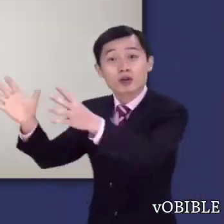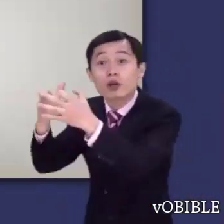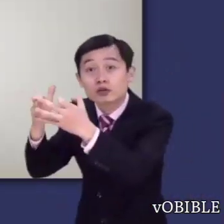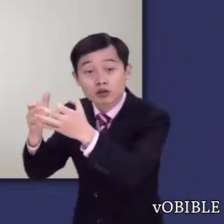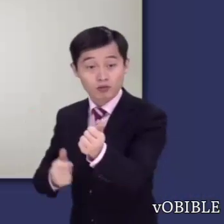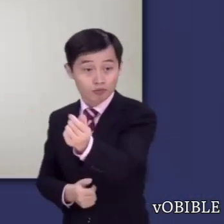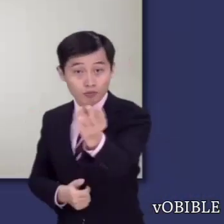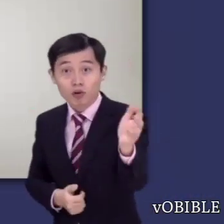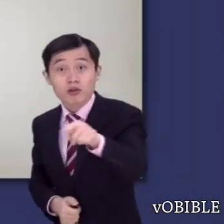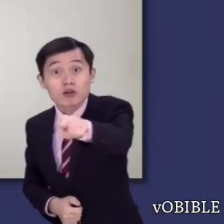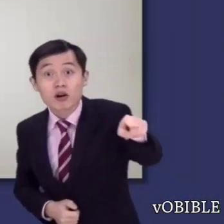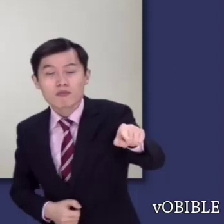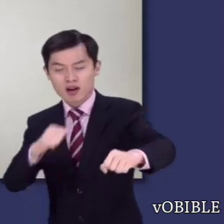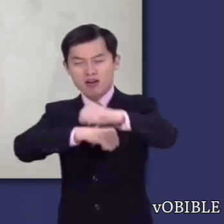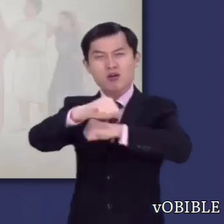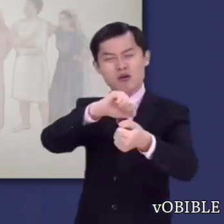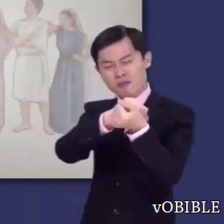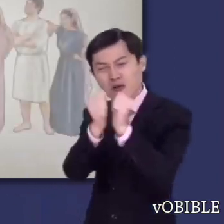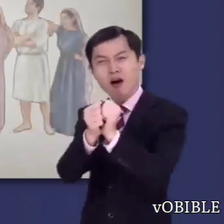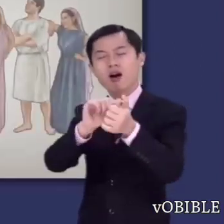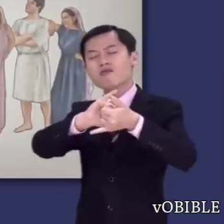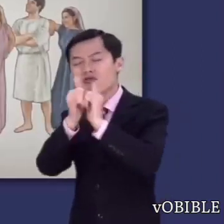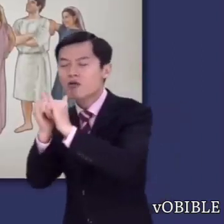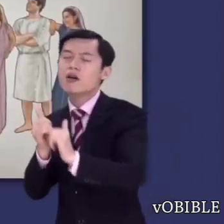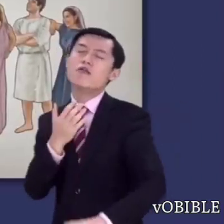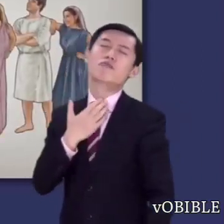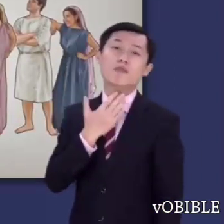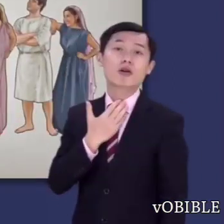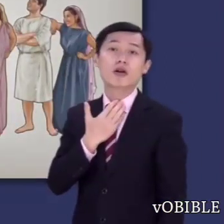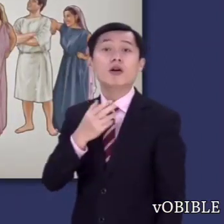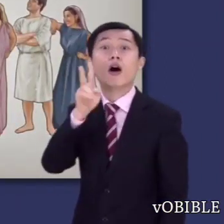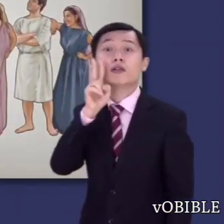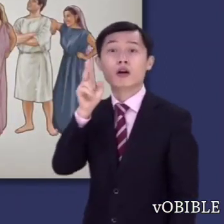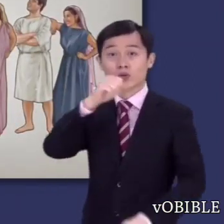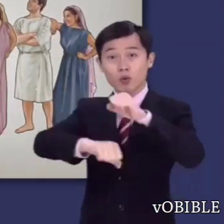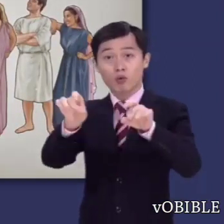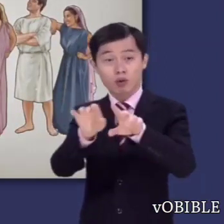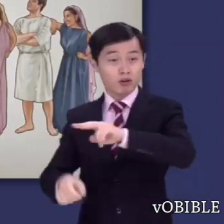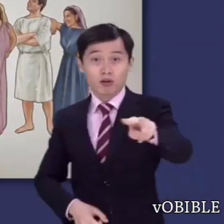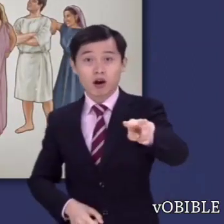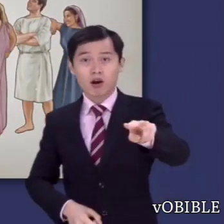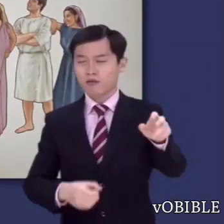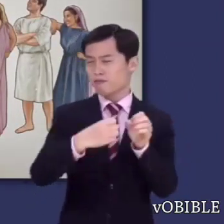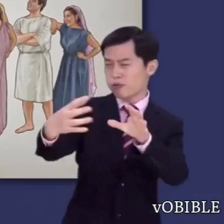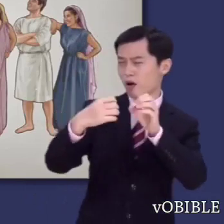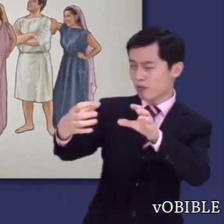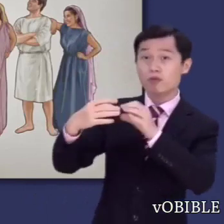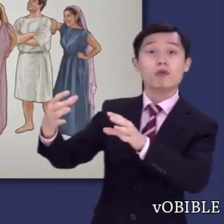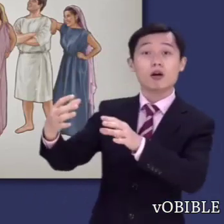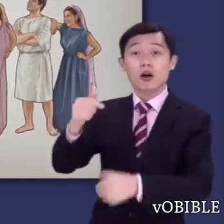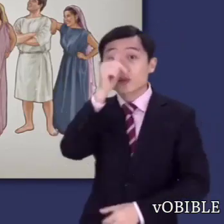基督徒会众混进了一些没有道德操守、像动物一样受欲望驱使的人，情势相当危